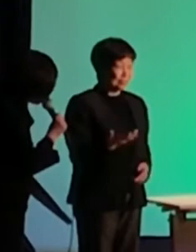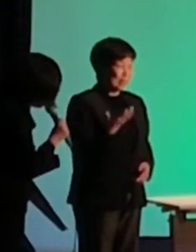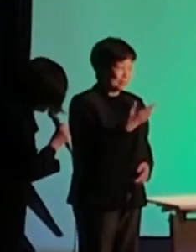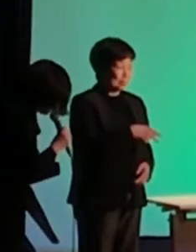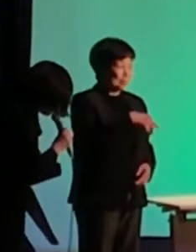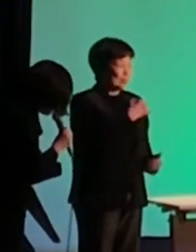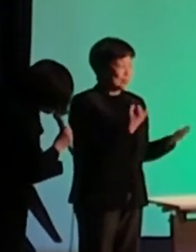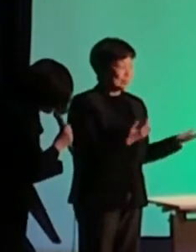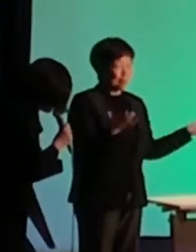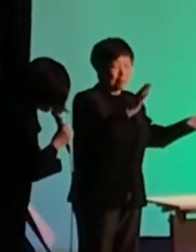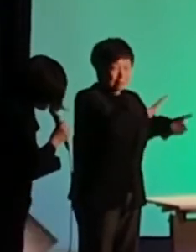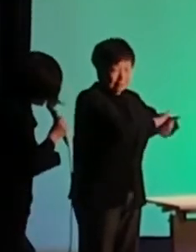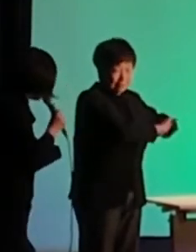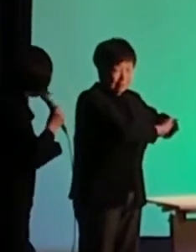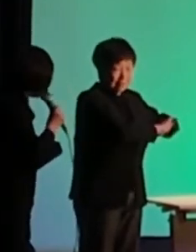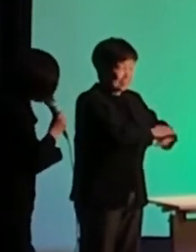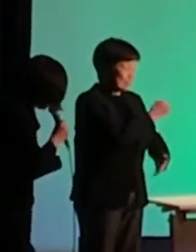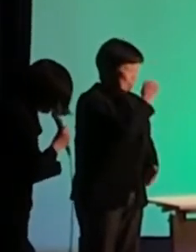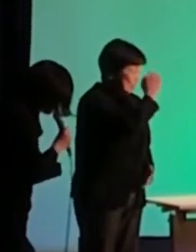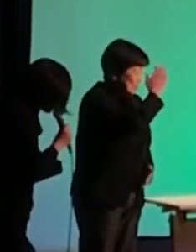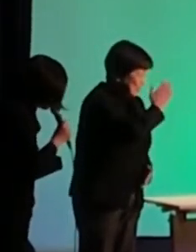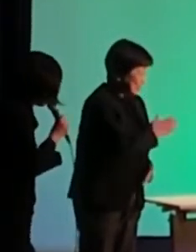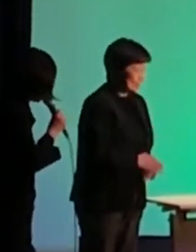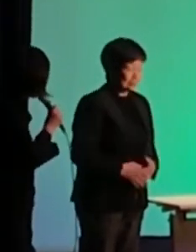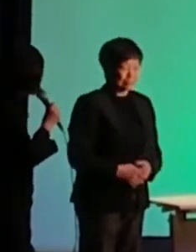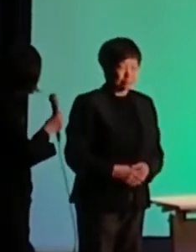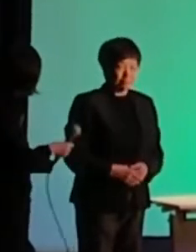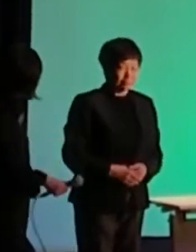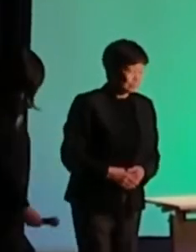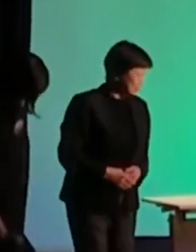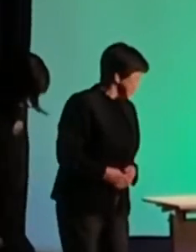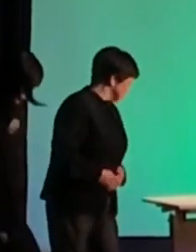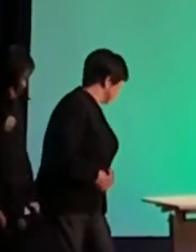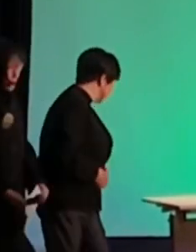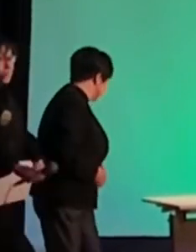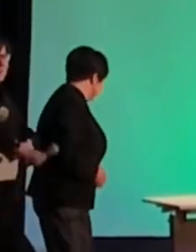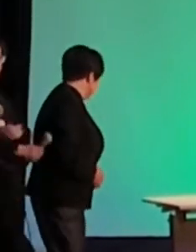ーにバトンを渡したいと思いますので、どうぞよろしくお願いいたします。